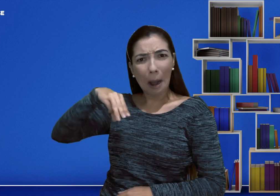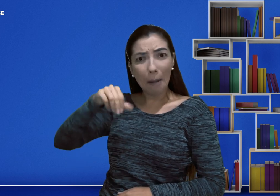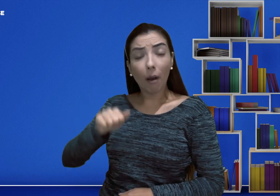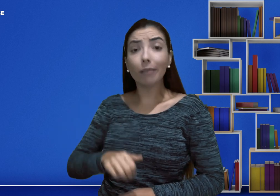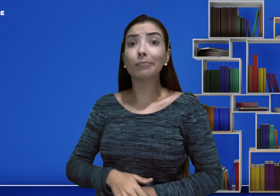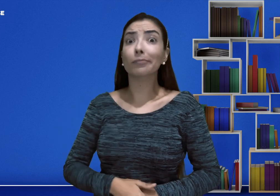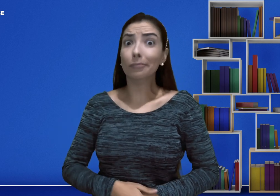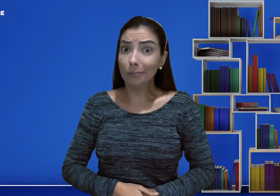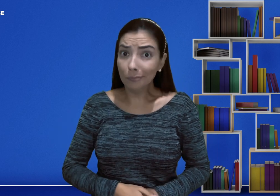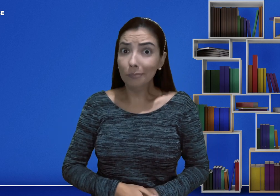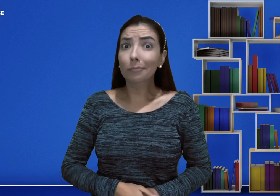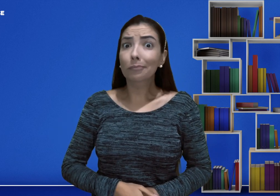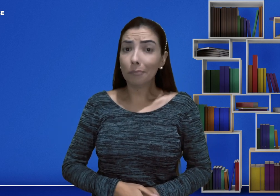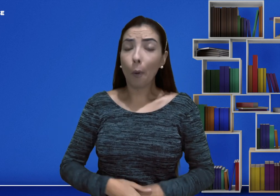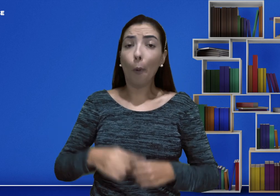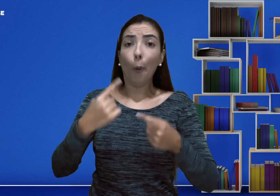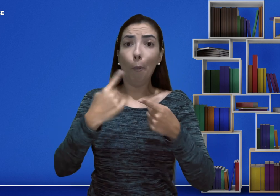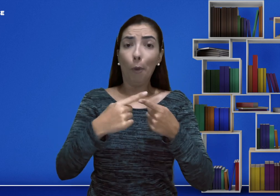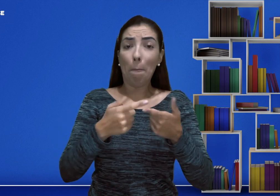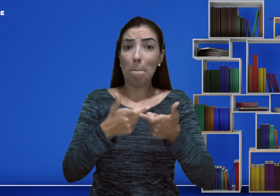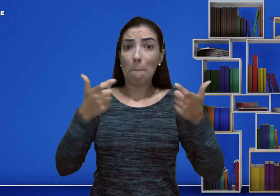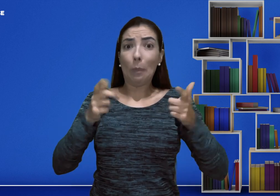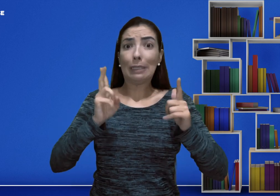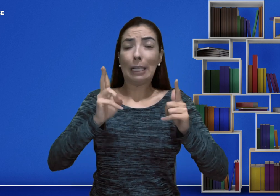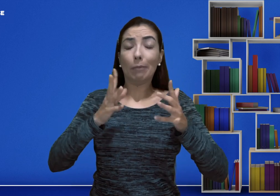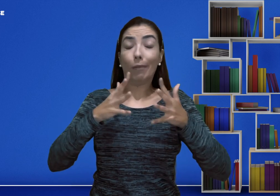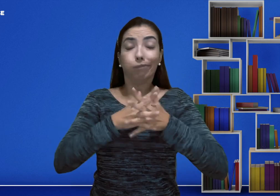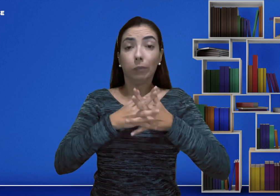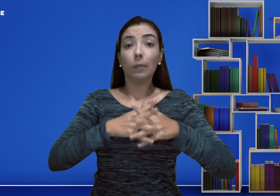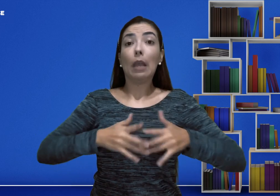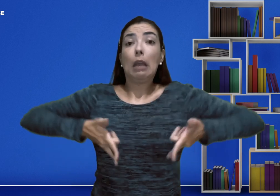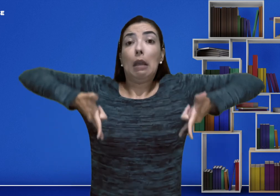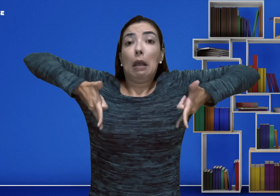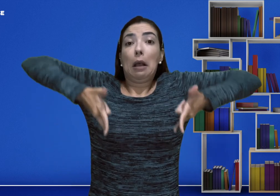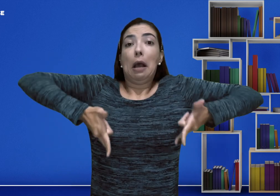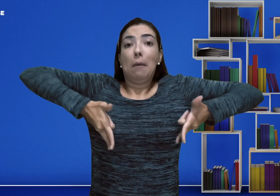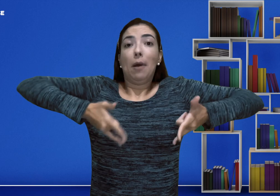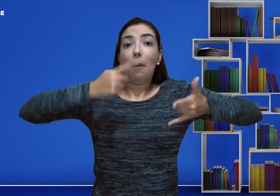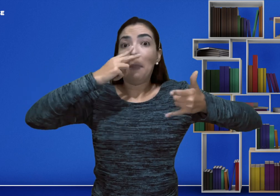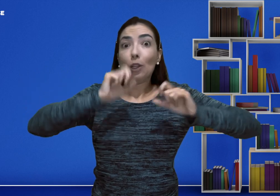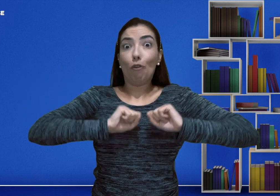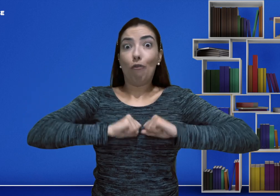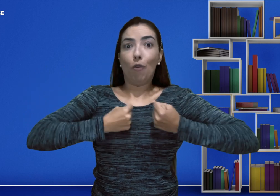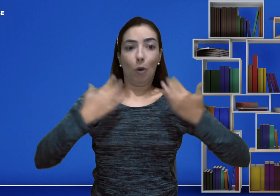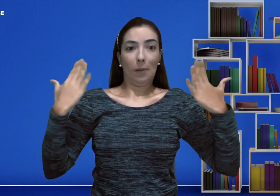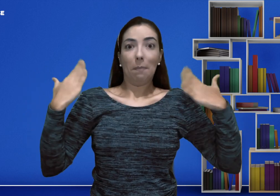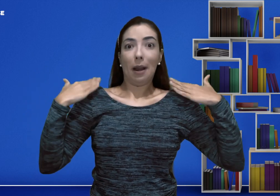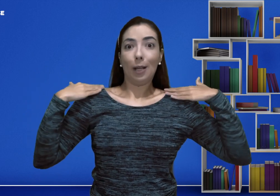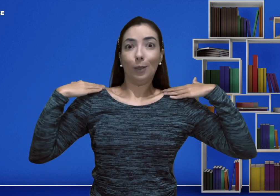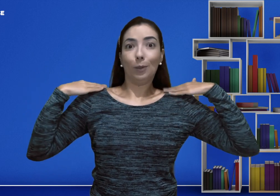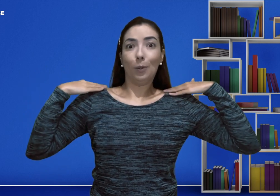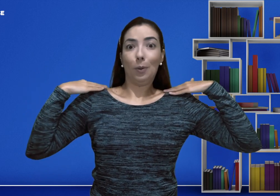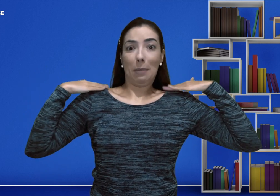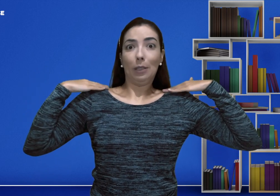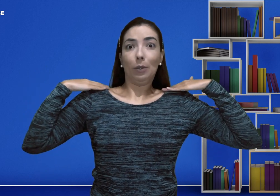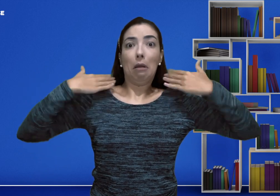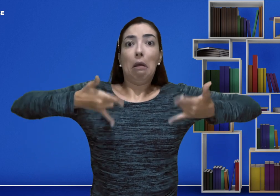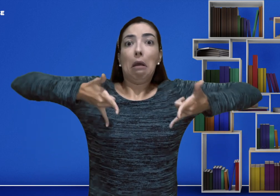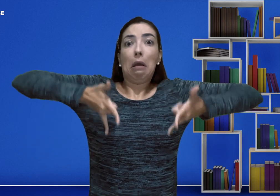Que estranho! Porque a maioria das pessoas sempre faz dessa forma, levantando muito os